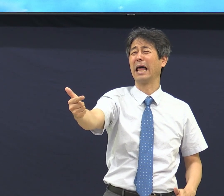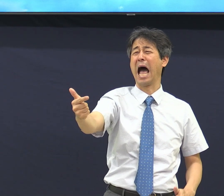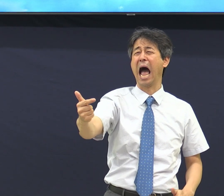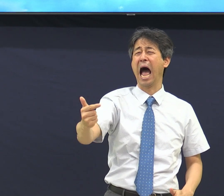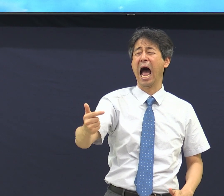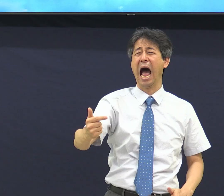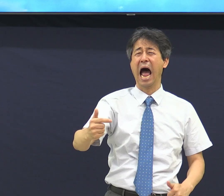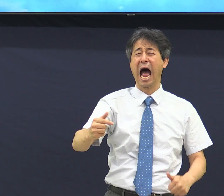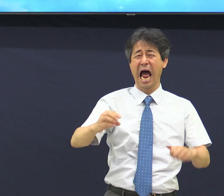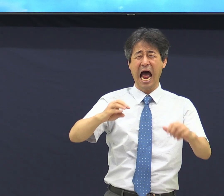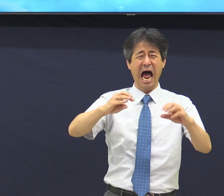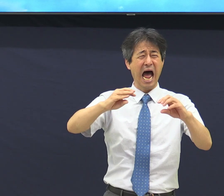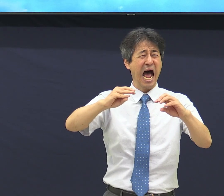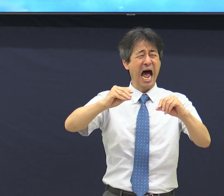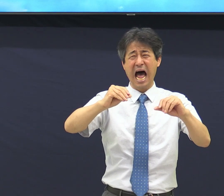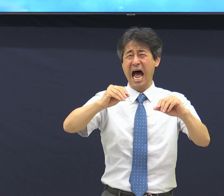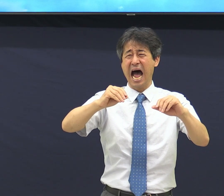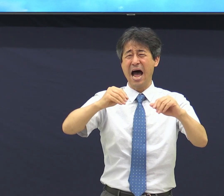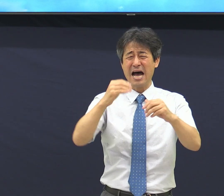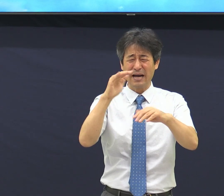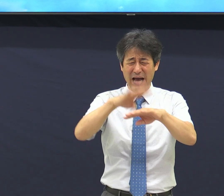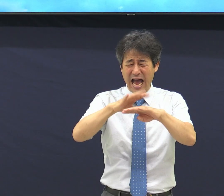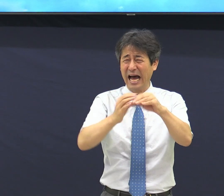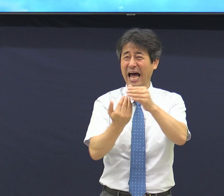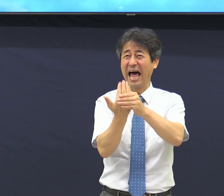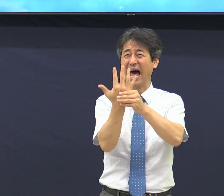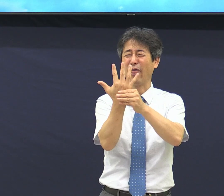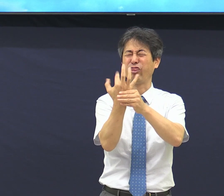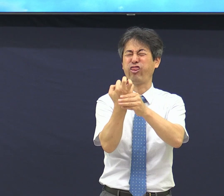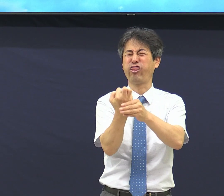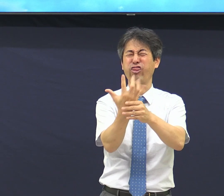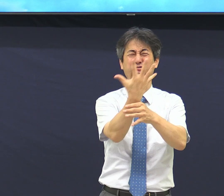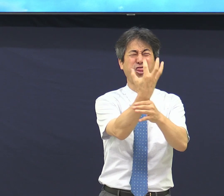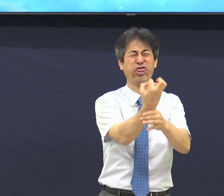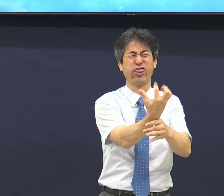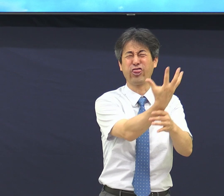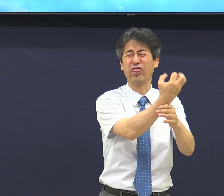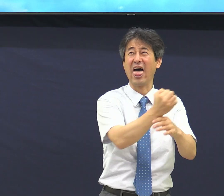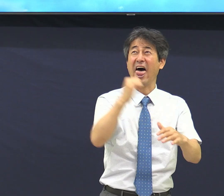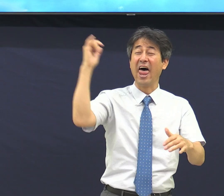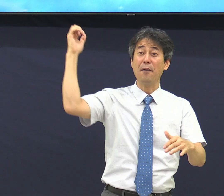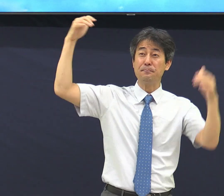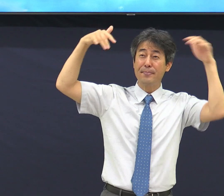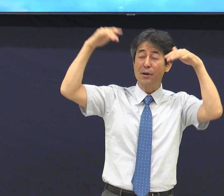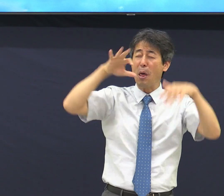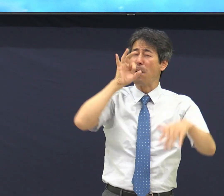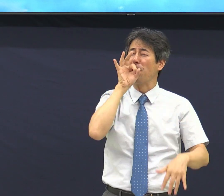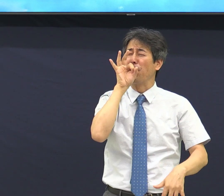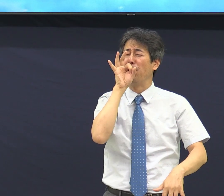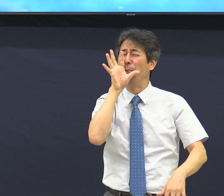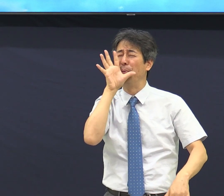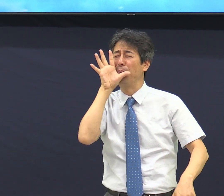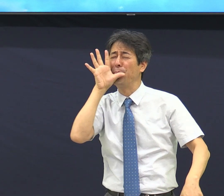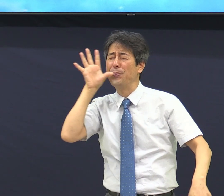상황은 아주 열악한 흉년이었습니다. 그 땅에 나는 그 모든 것이 말라 비틀어지고